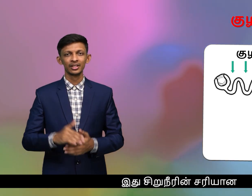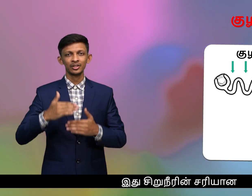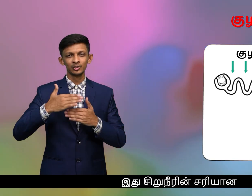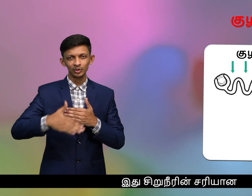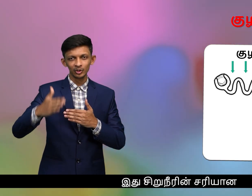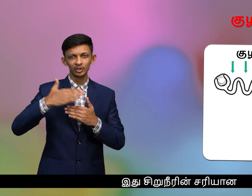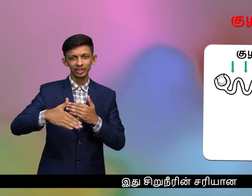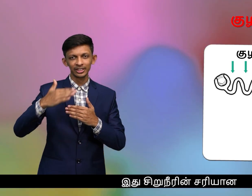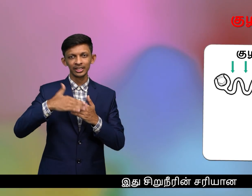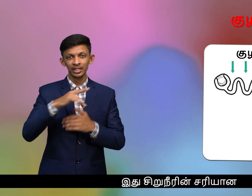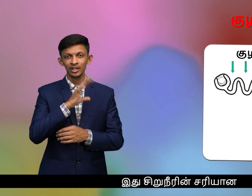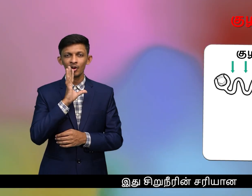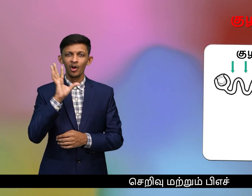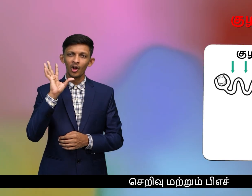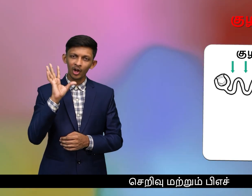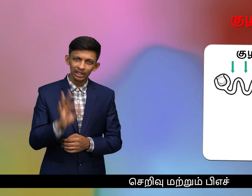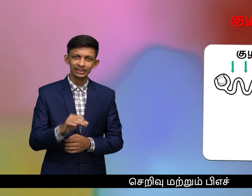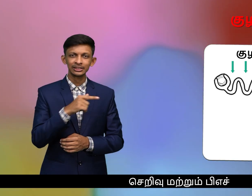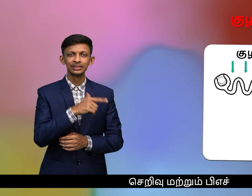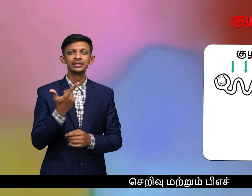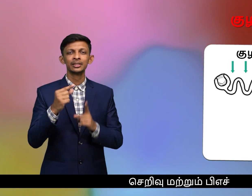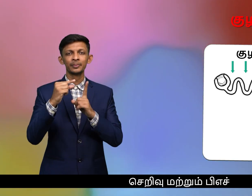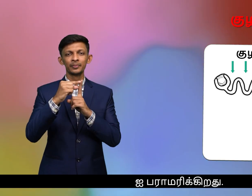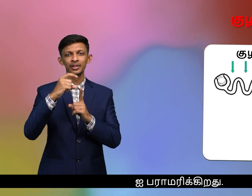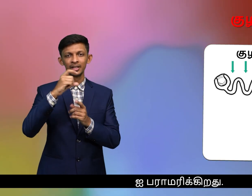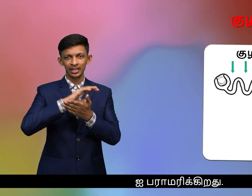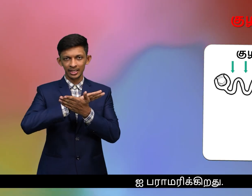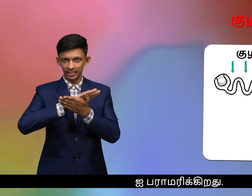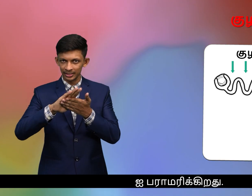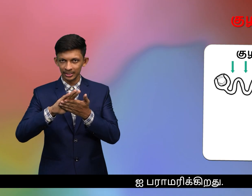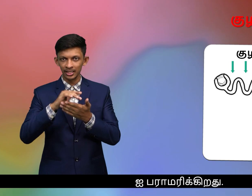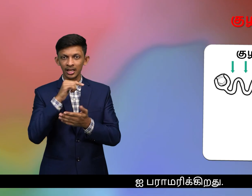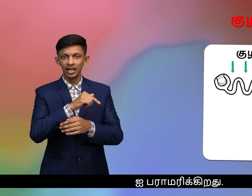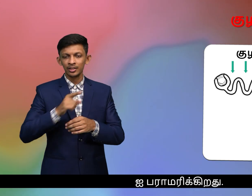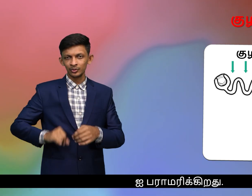இது சிறுநீரின் சரியான செறிவு மற்றும் pH-ஐ பராமரிக்கிறது.